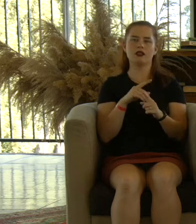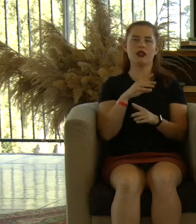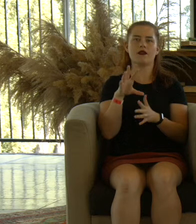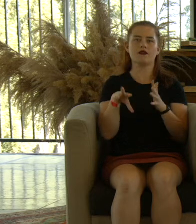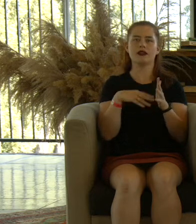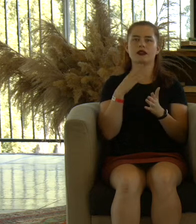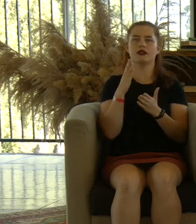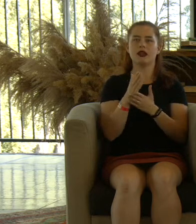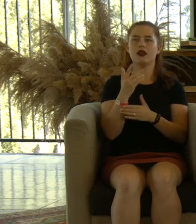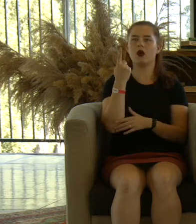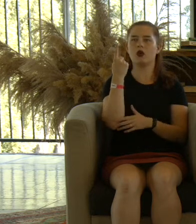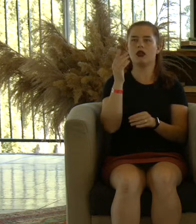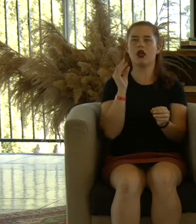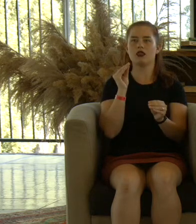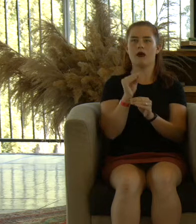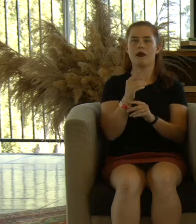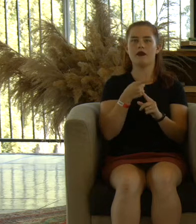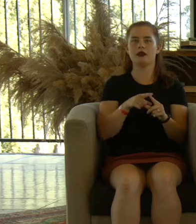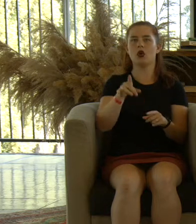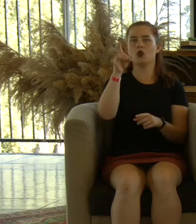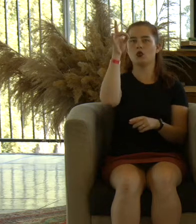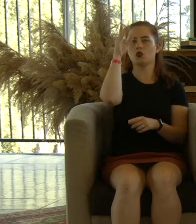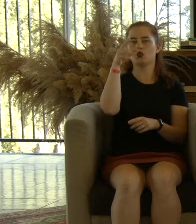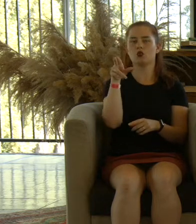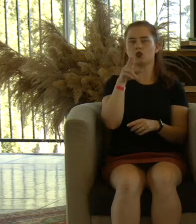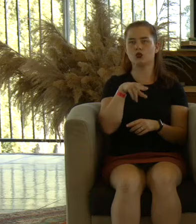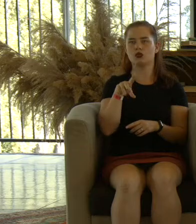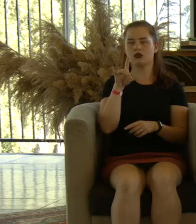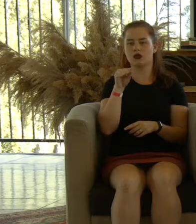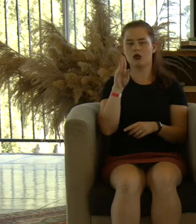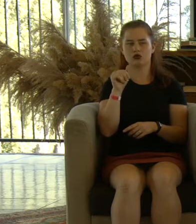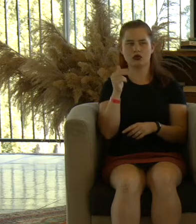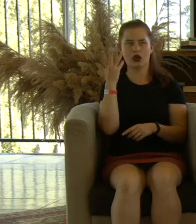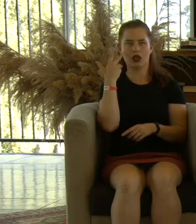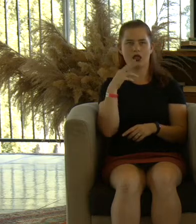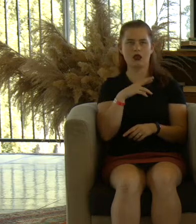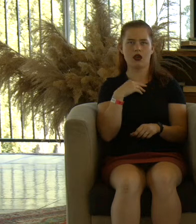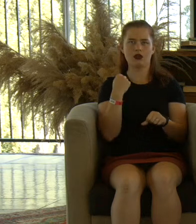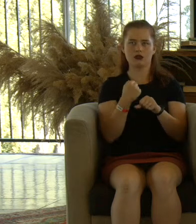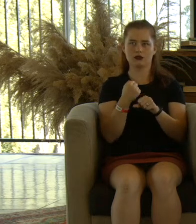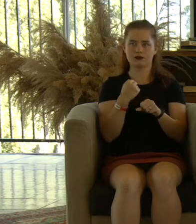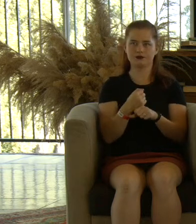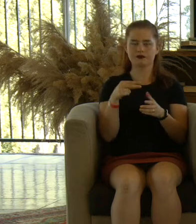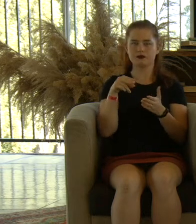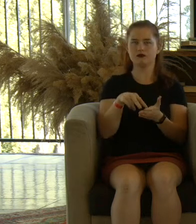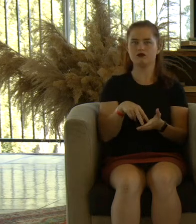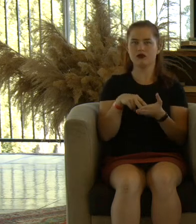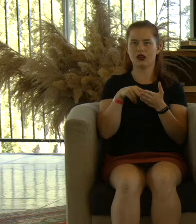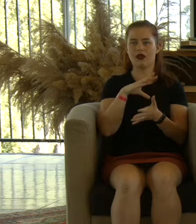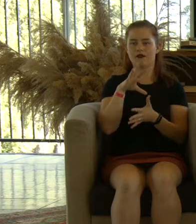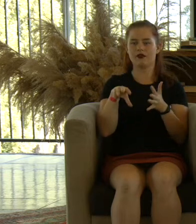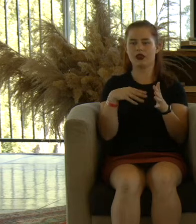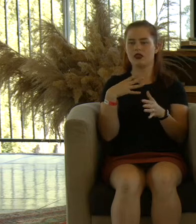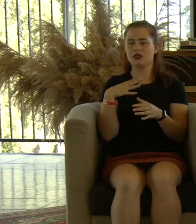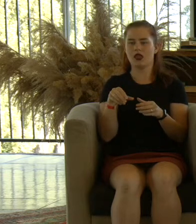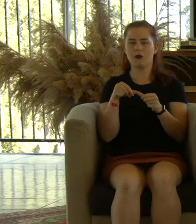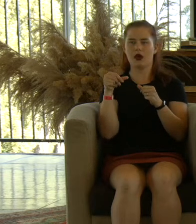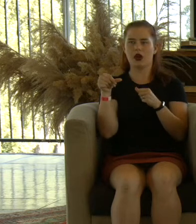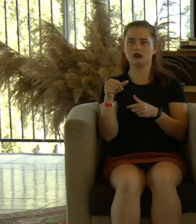одна добавка – это культурные дрожжи. Я когда делал это оранжевое вино, оно стояло на мезге, то есть виноград не был отделен